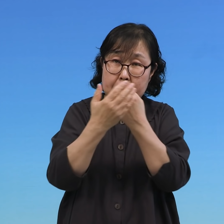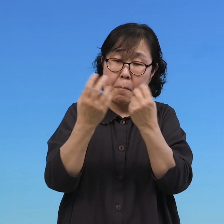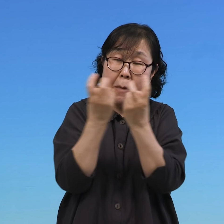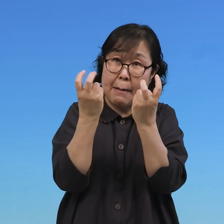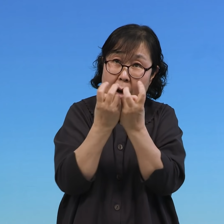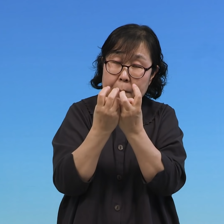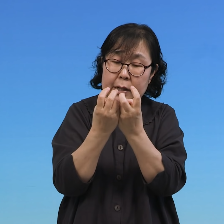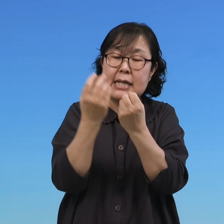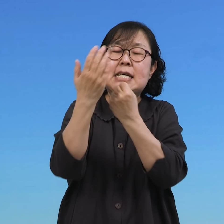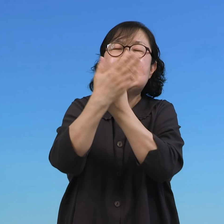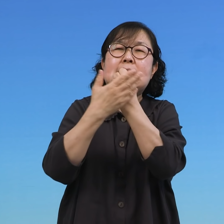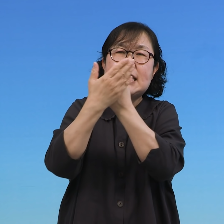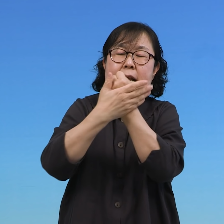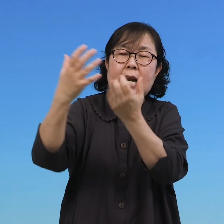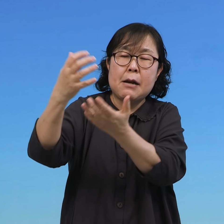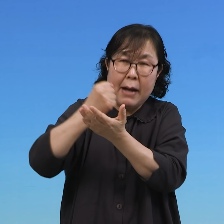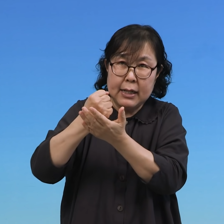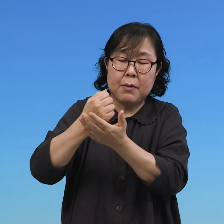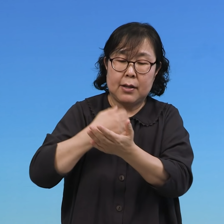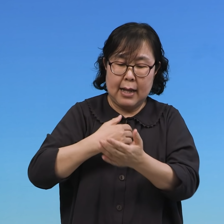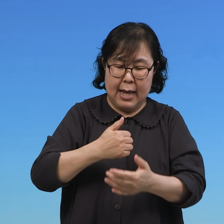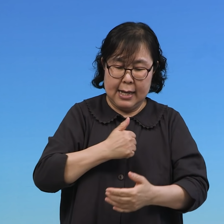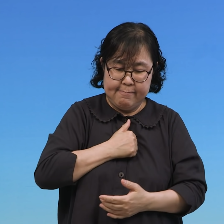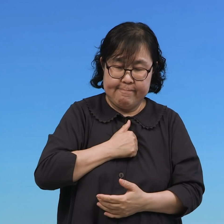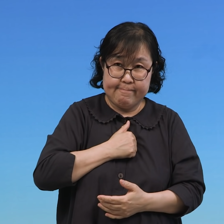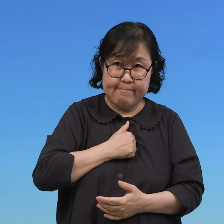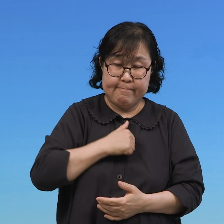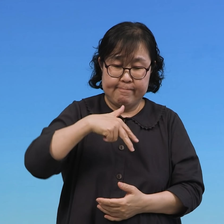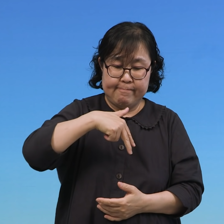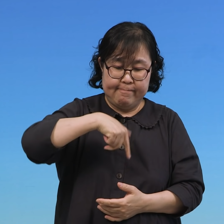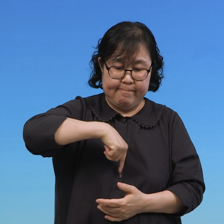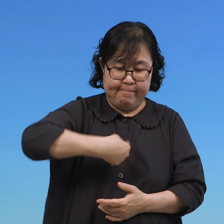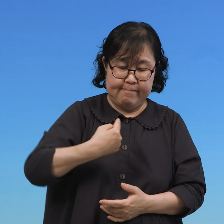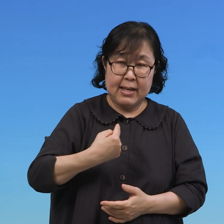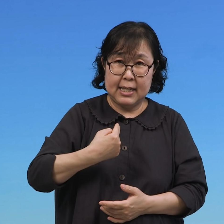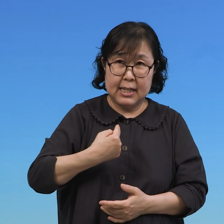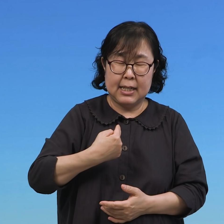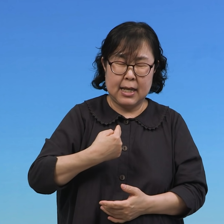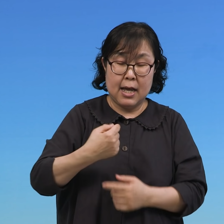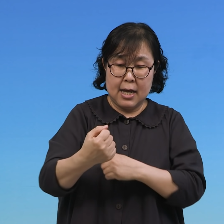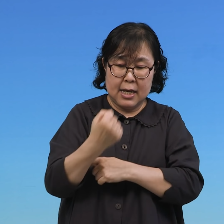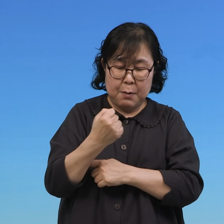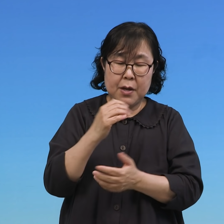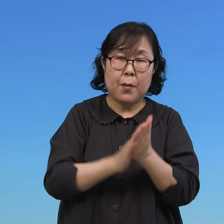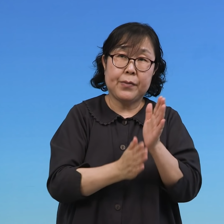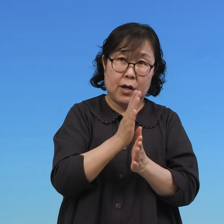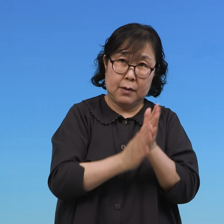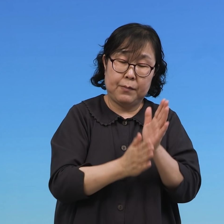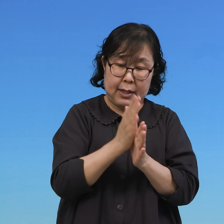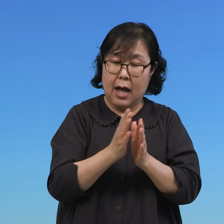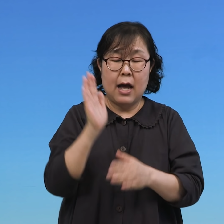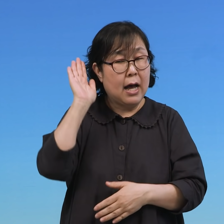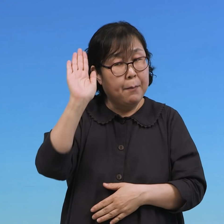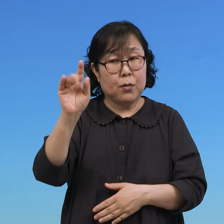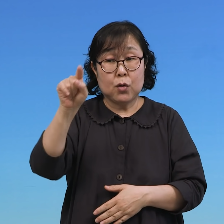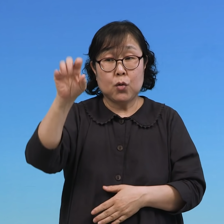내 자아를 저절로 무기력하게 만들더라고요. 앞으로도 거기 가서 뭐 어쩌고